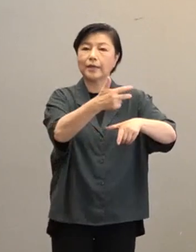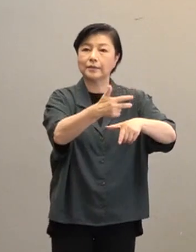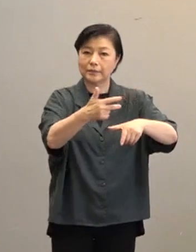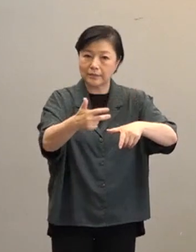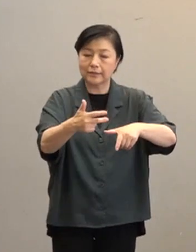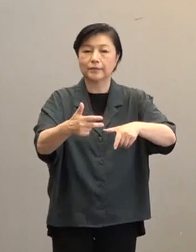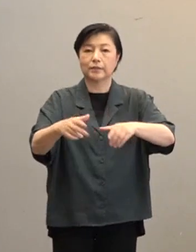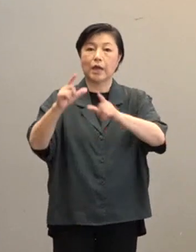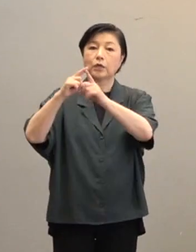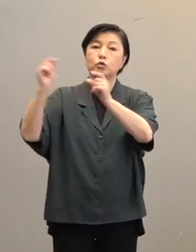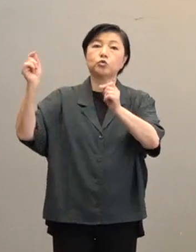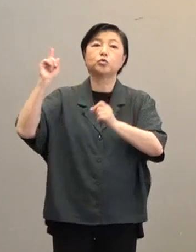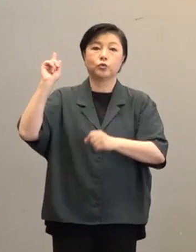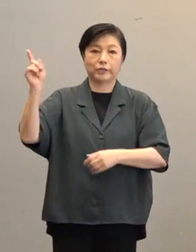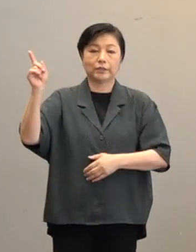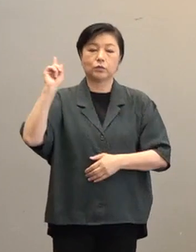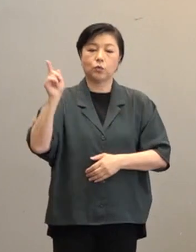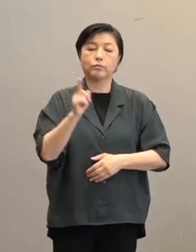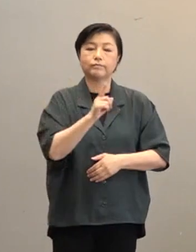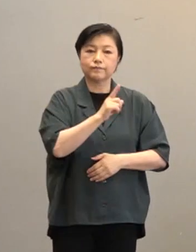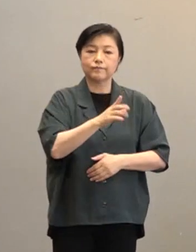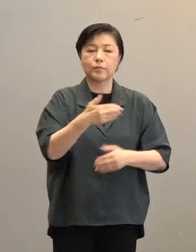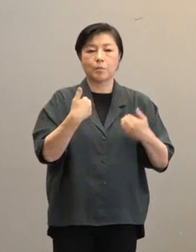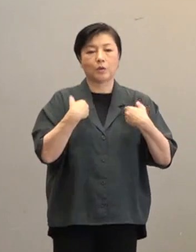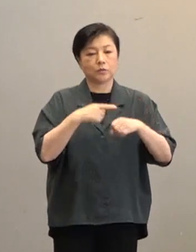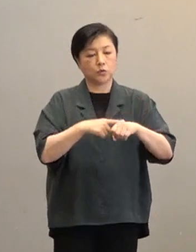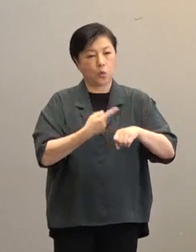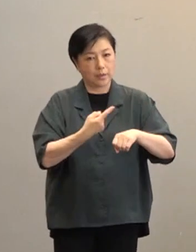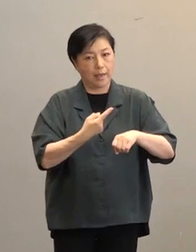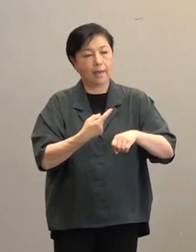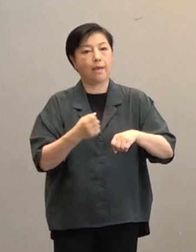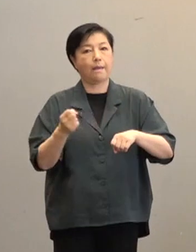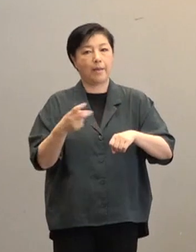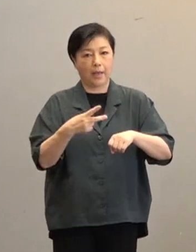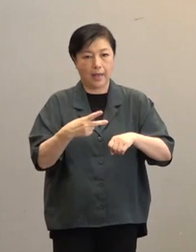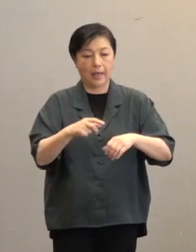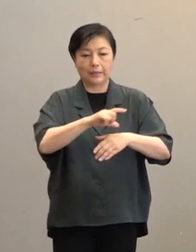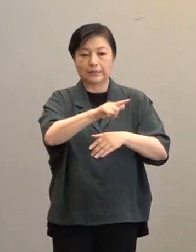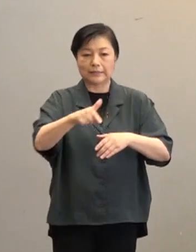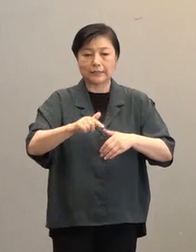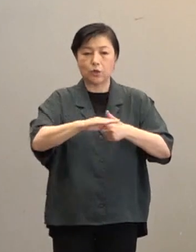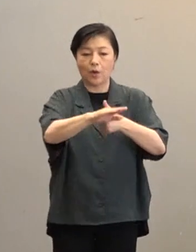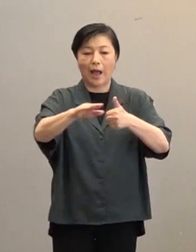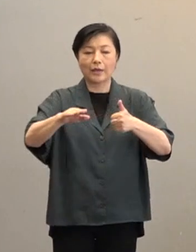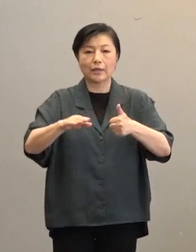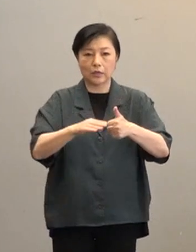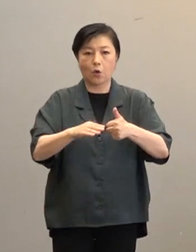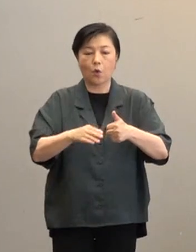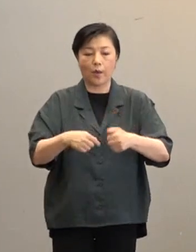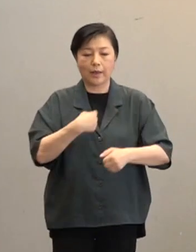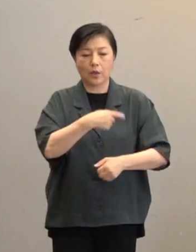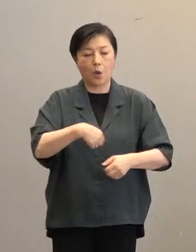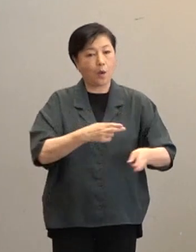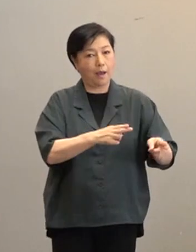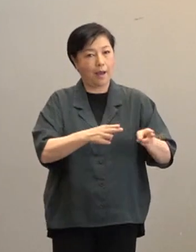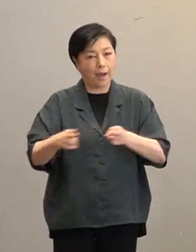から国もですね、この間のこの必要性と、それから地域の環境への配慮、この部分